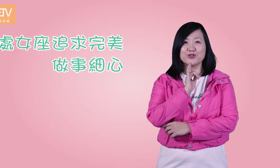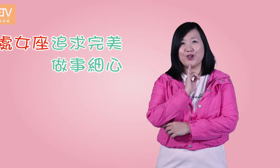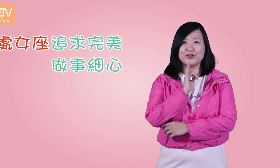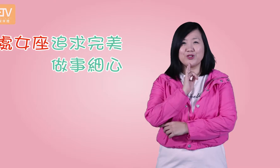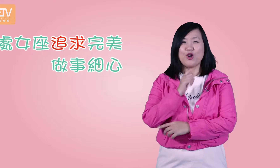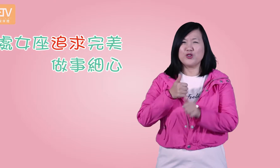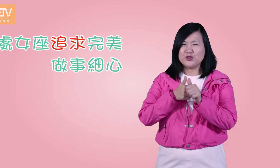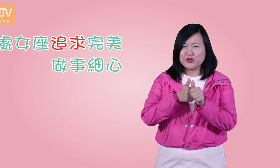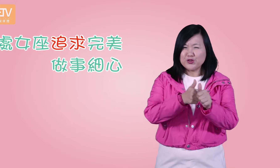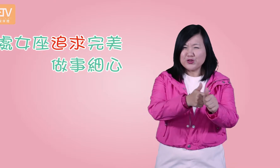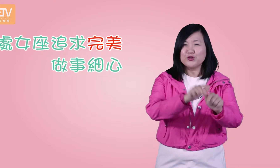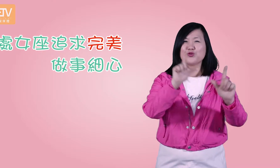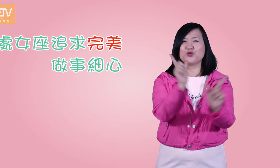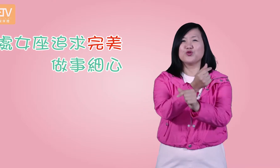處女座追求完美，